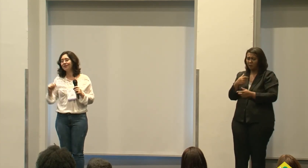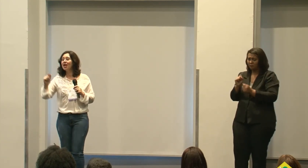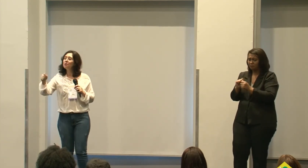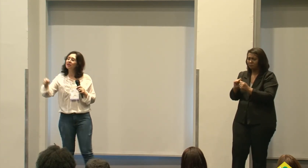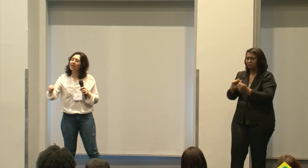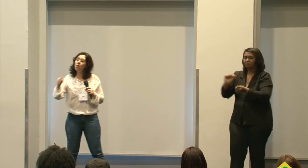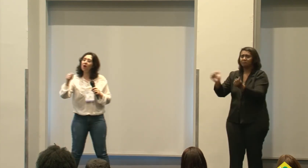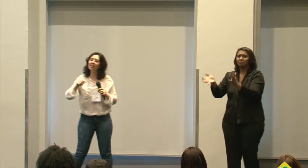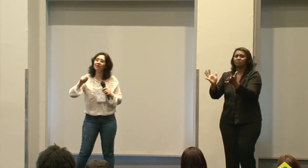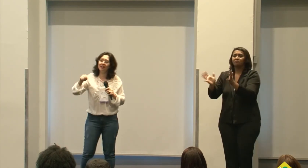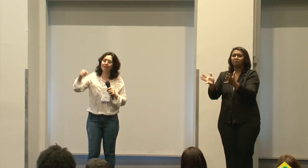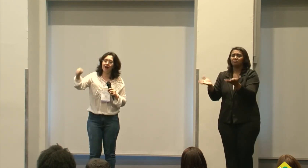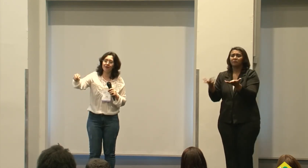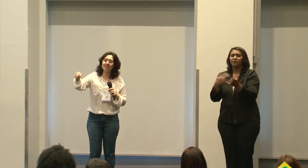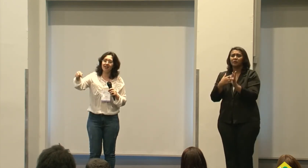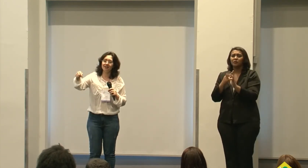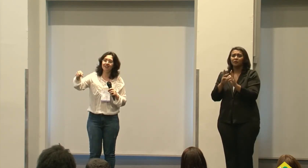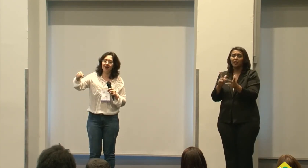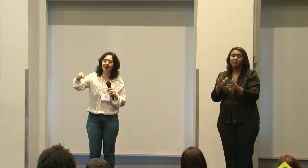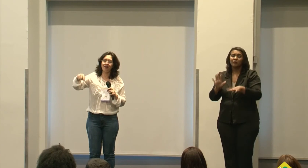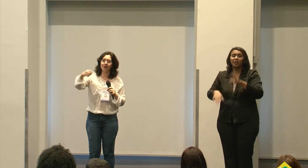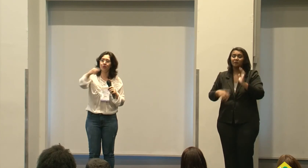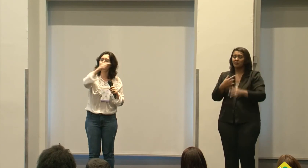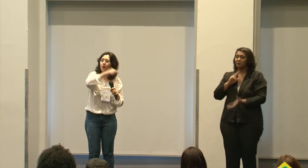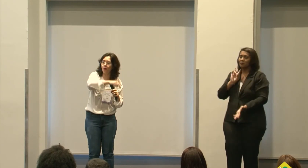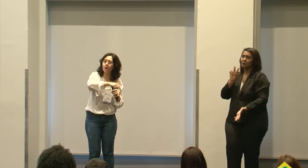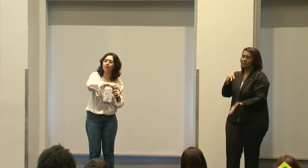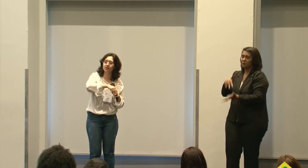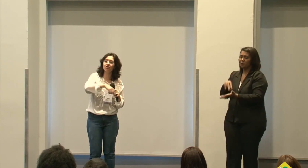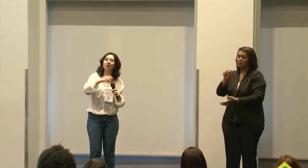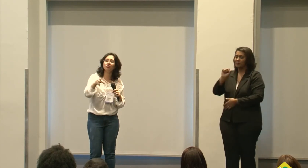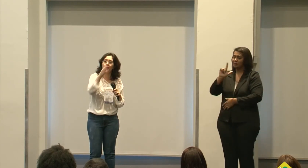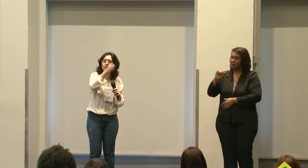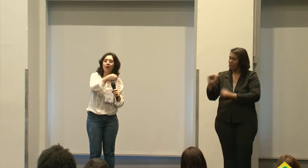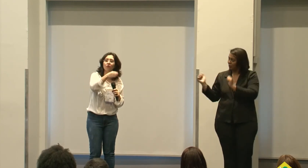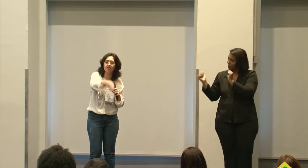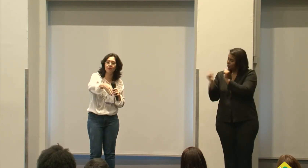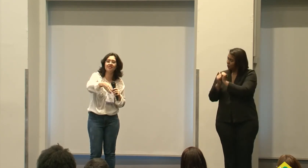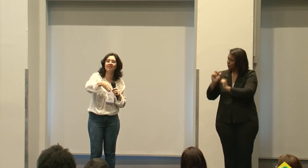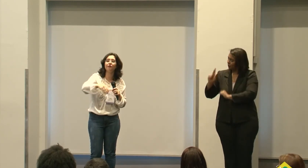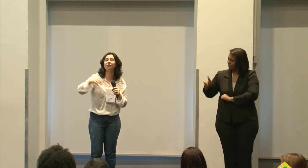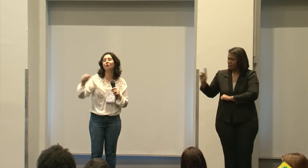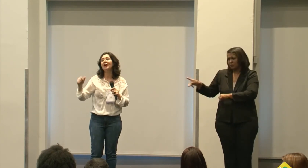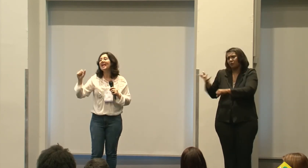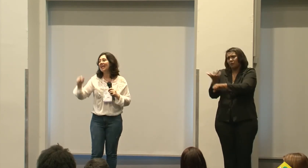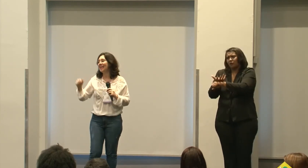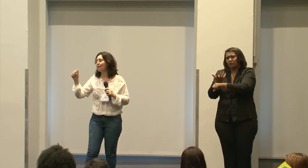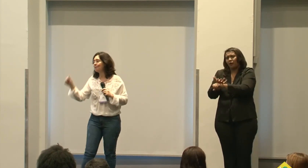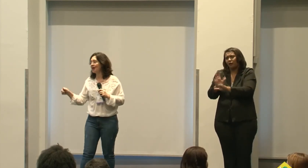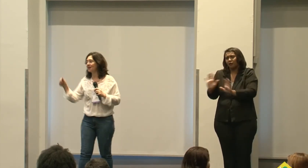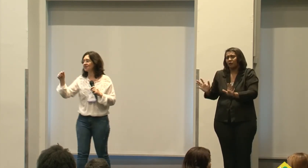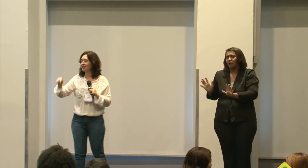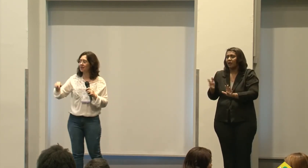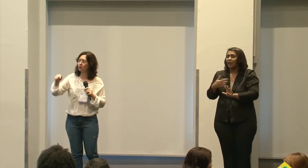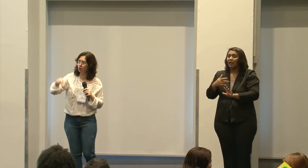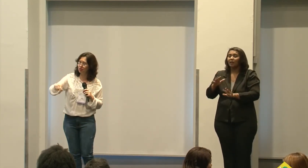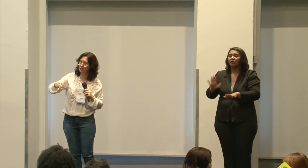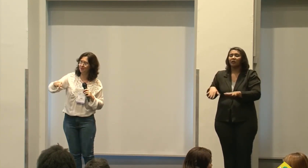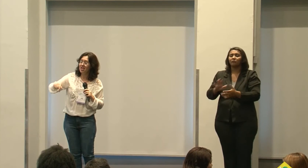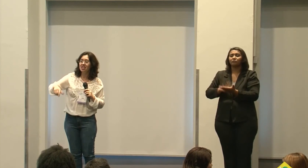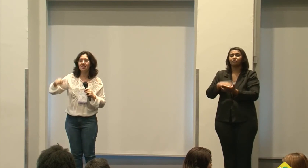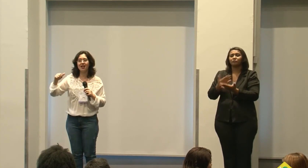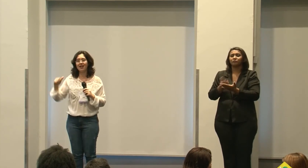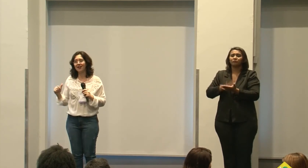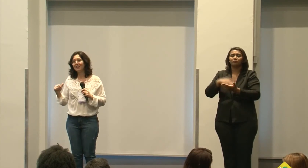quê? Porque quando ele vai para a sala de aula, junto com um professor de um conteúdo específico, ele apenas